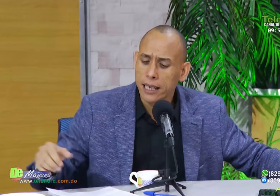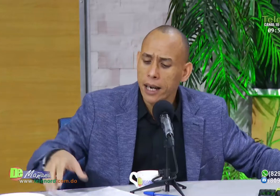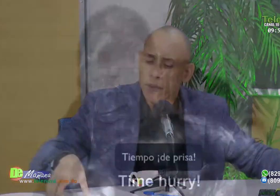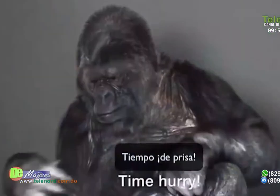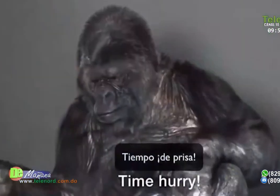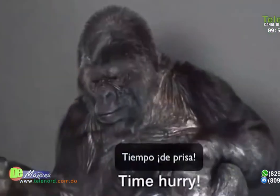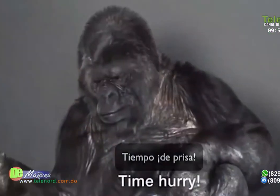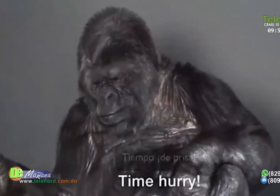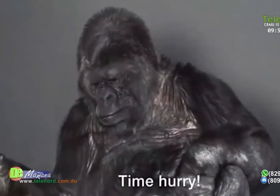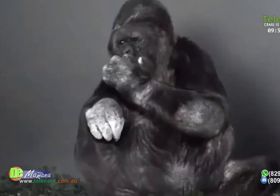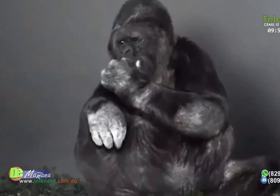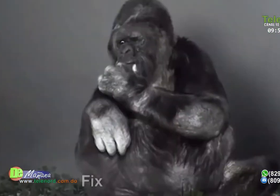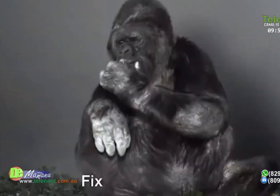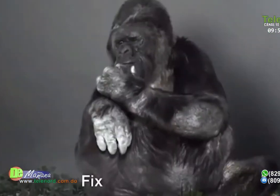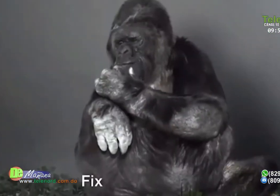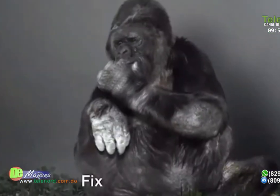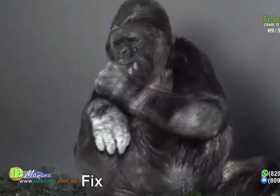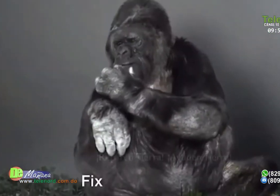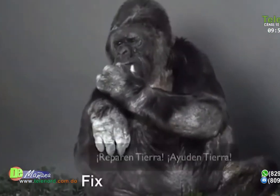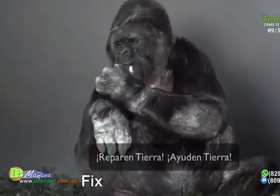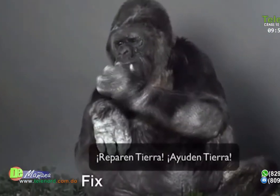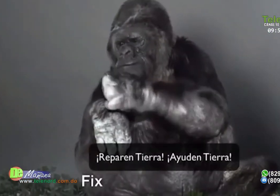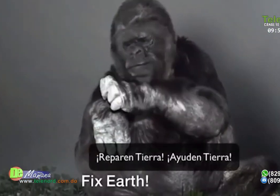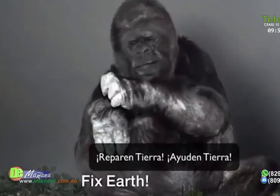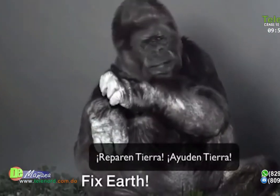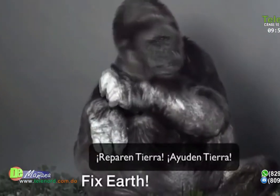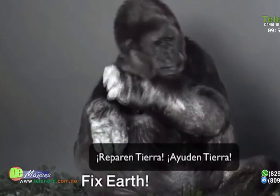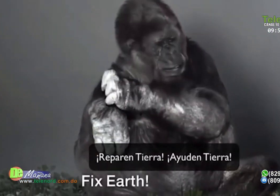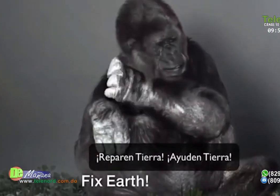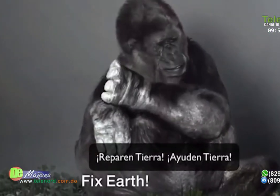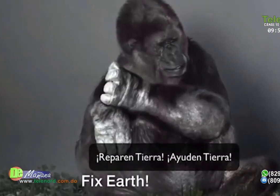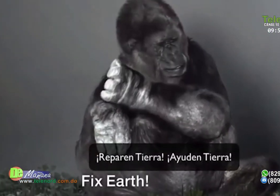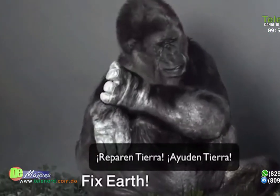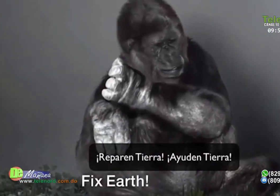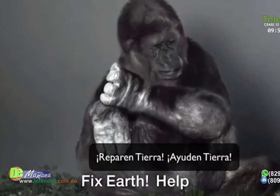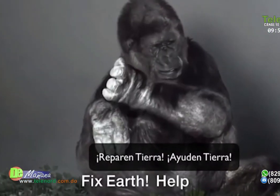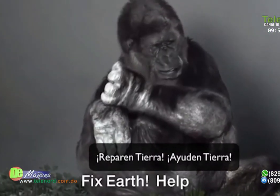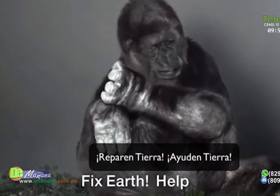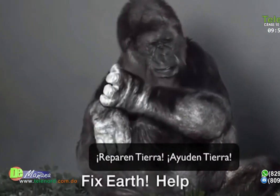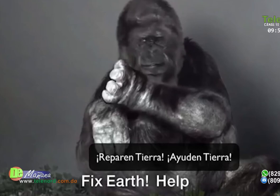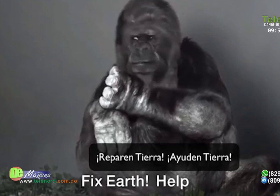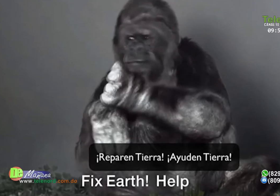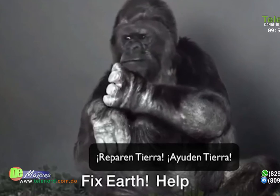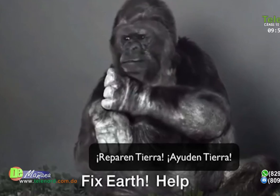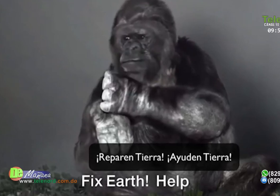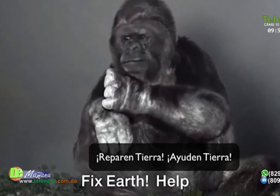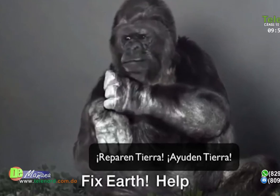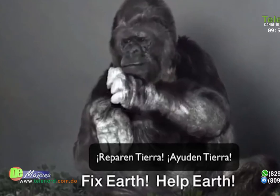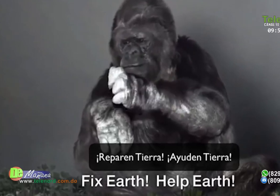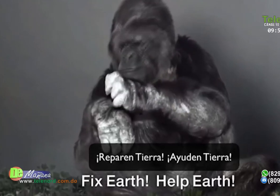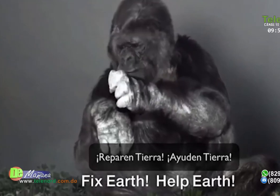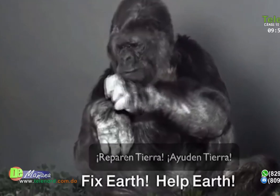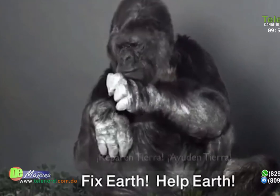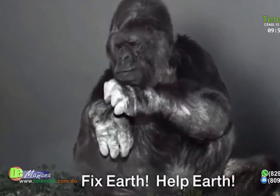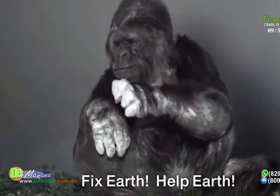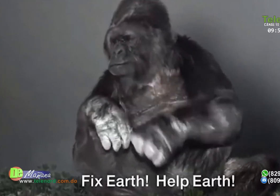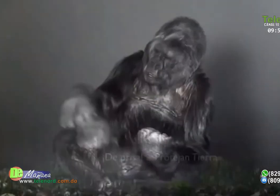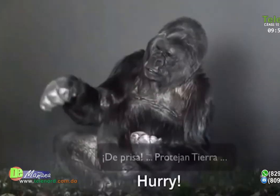que nosotros queremos motivar al Congreso de la República Dominicana, al gobierno central y a todas las instituciones, tanto públicas como privadas, a